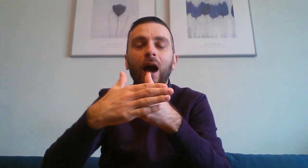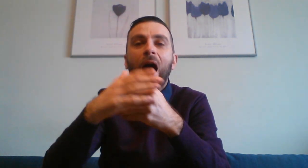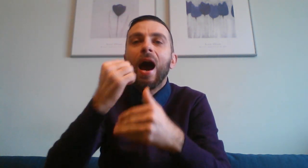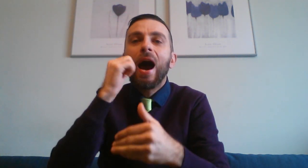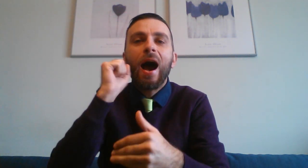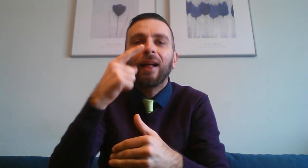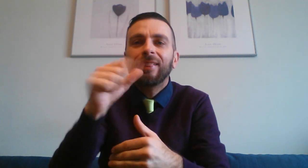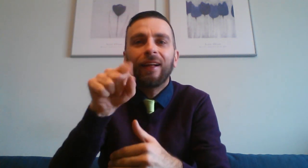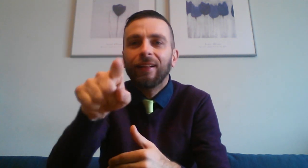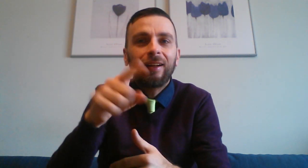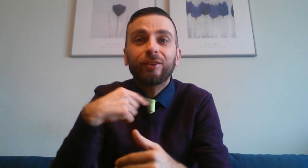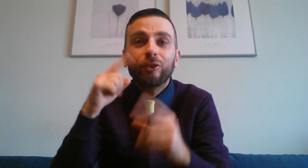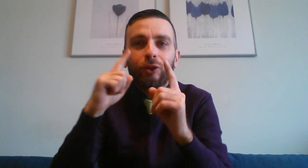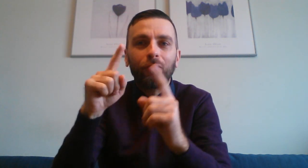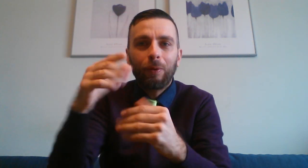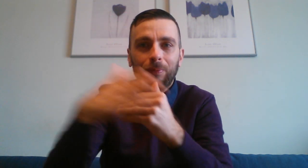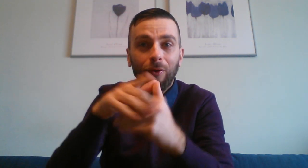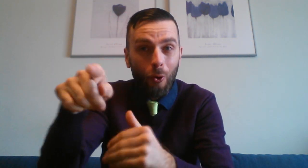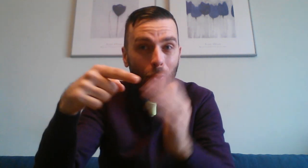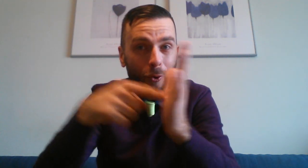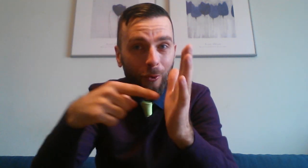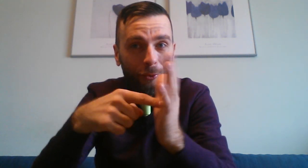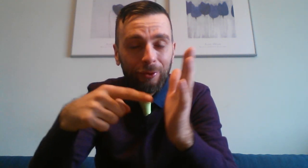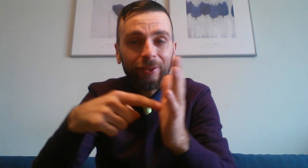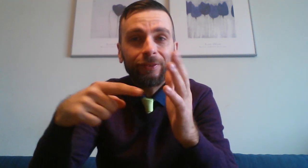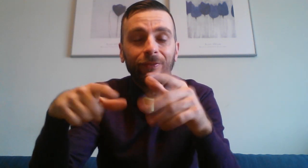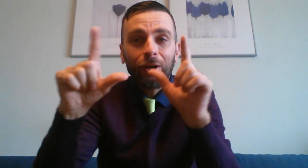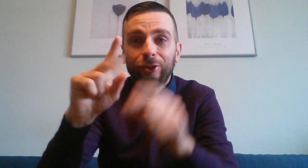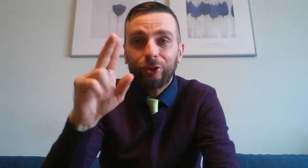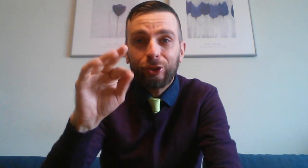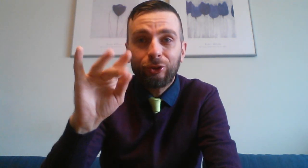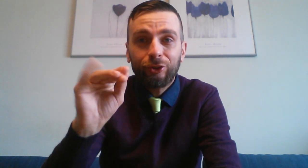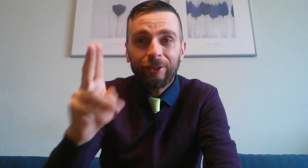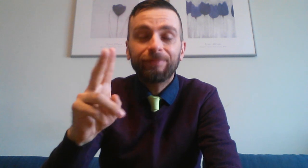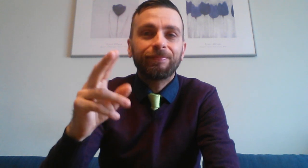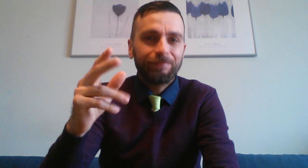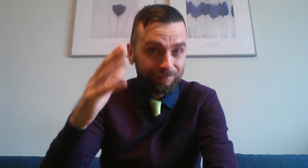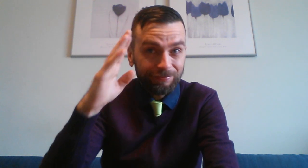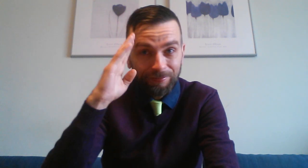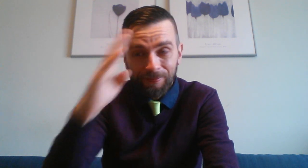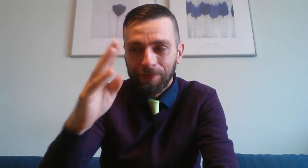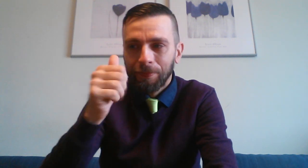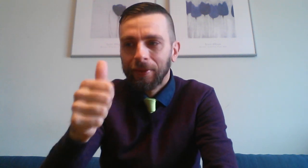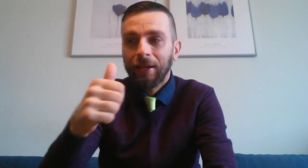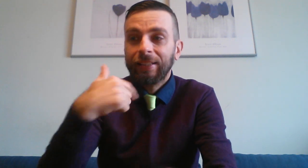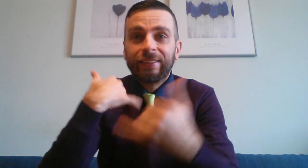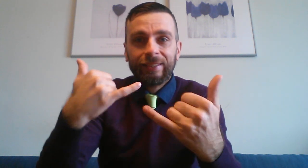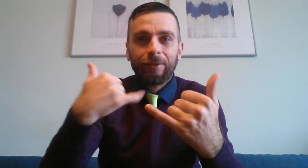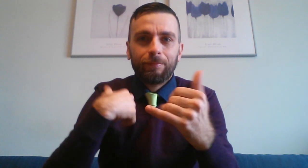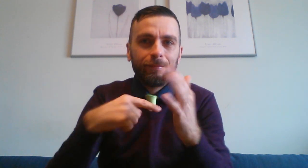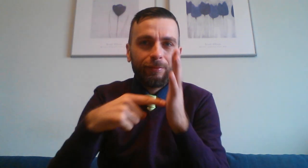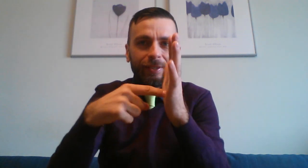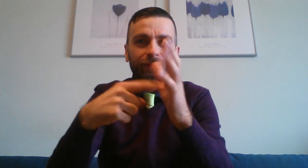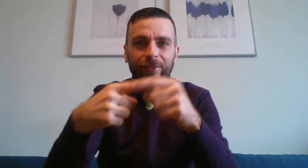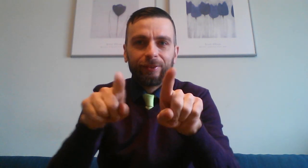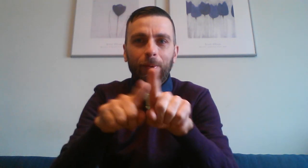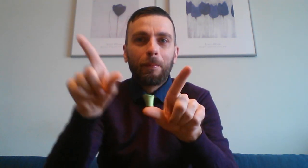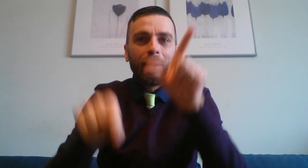I uważamy, że nie jest to dobra decyzja. Nowa ustawa znosi też uzupełniającą dopłatę do hektara, która